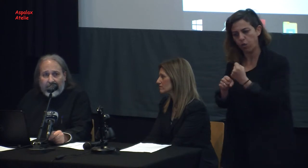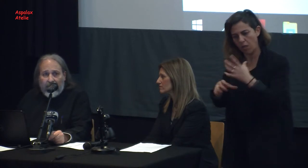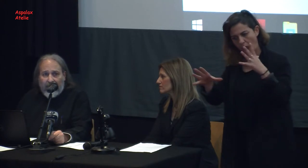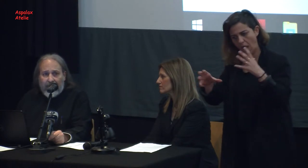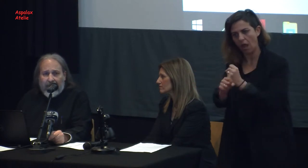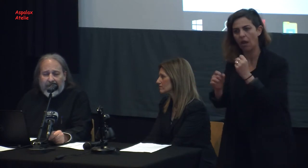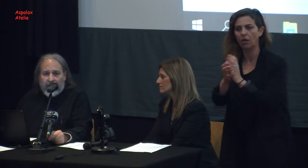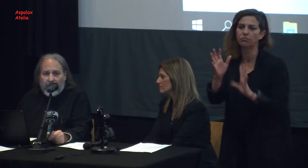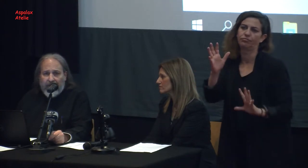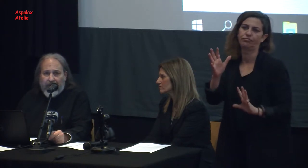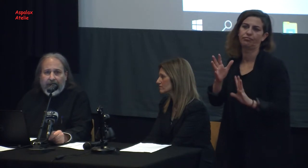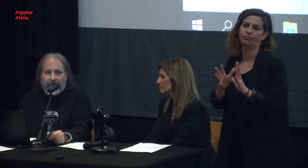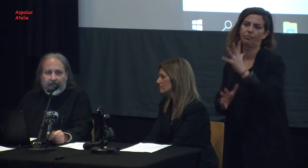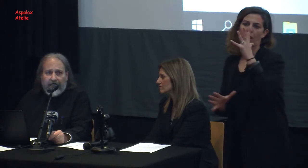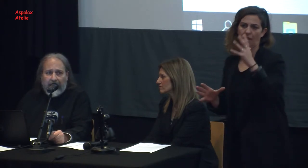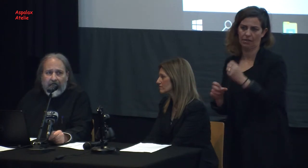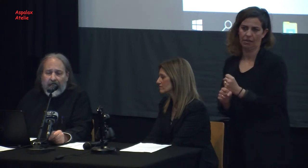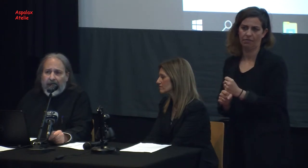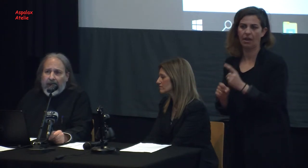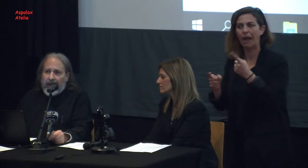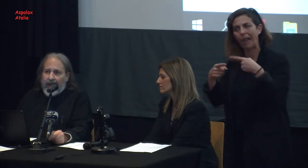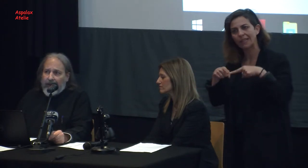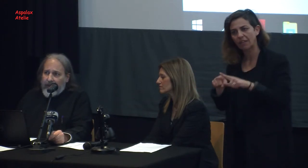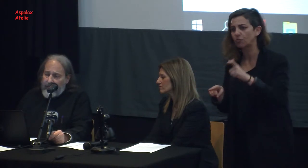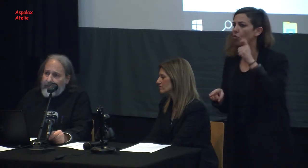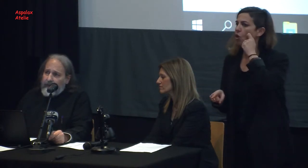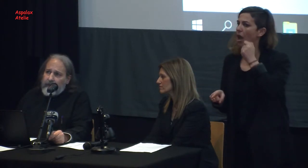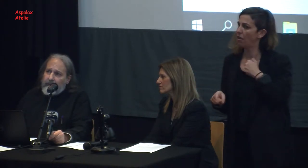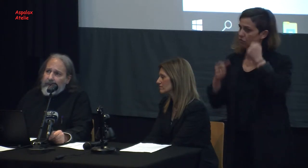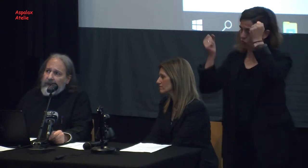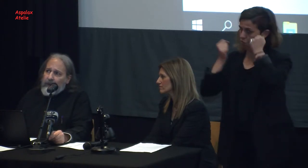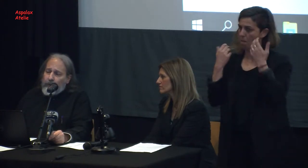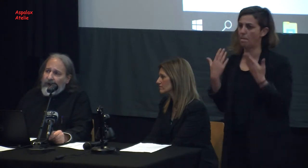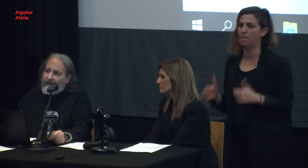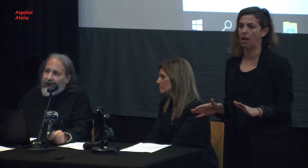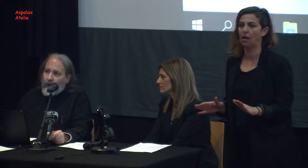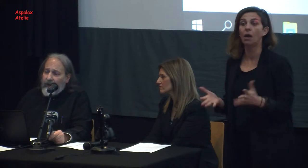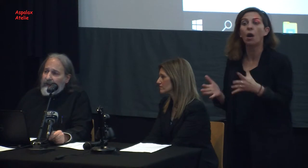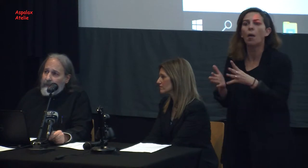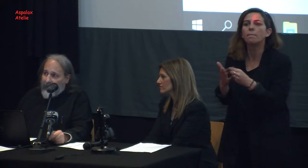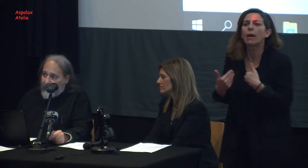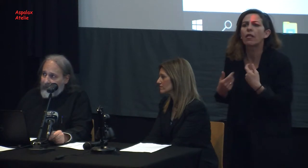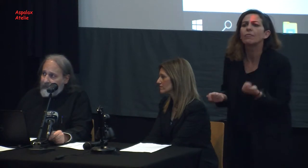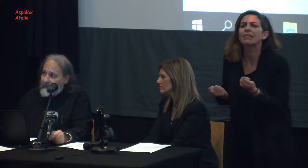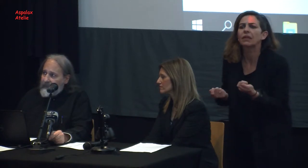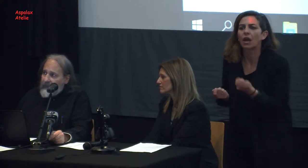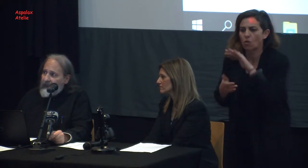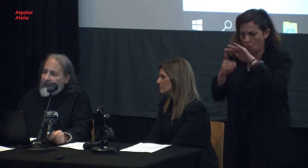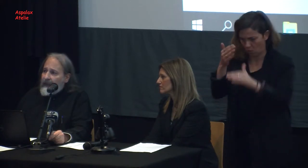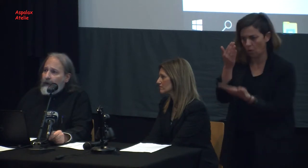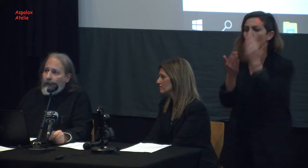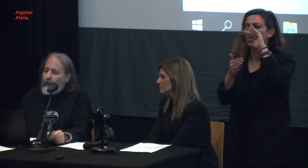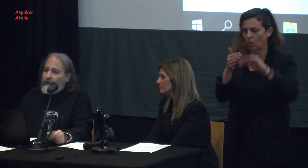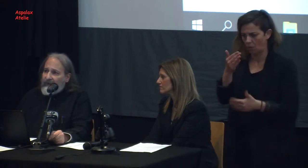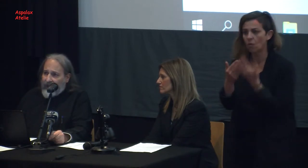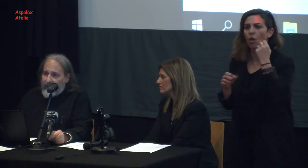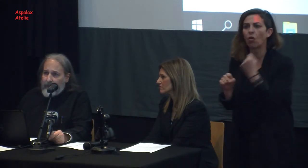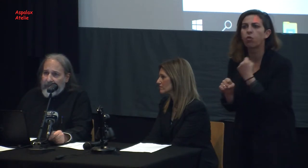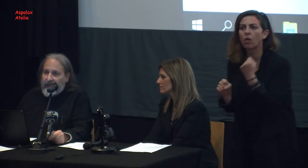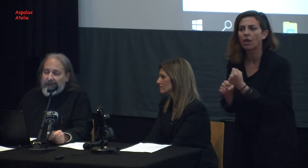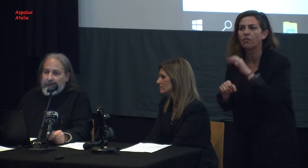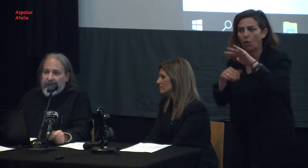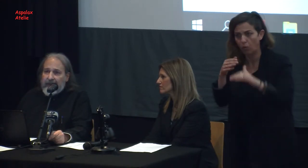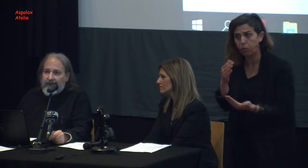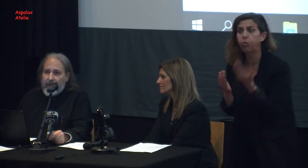πάλι αυτοκαταστροφική. Δηλαδή, δούλευα όλη την ημέρα και όλο το